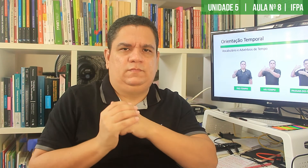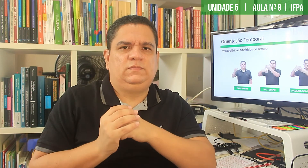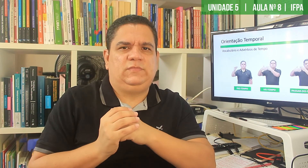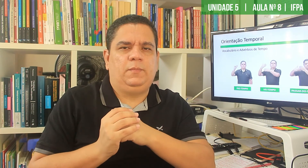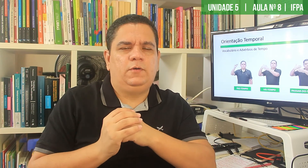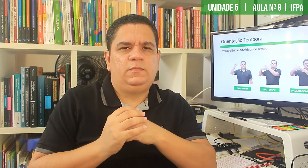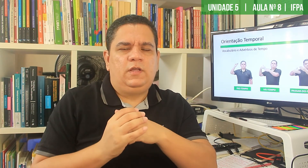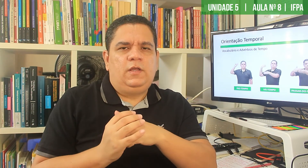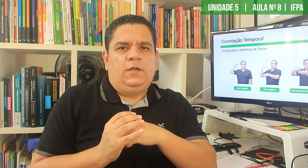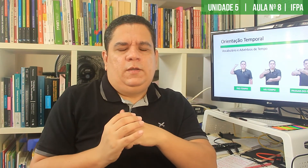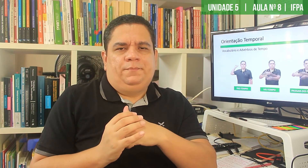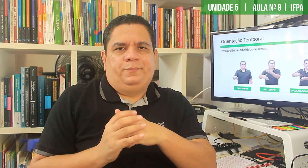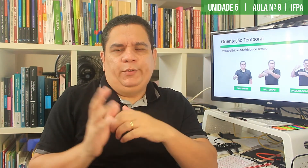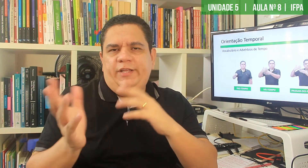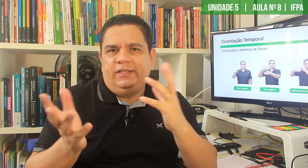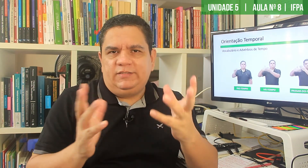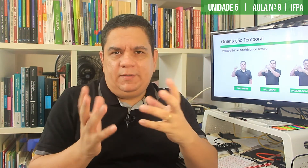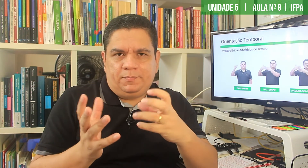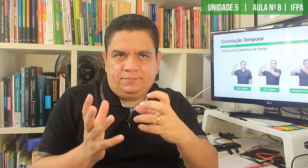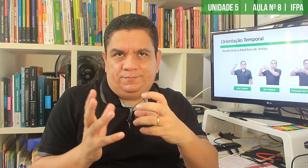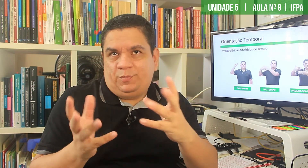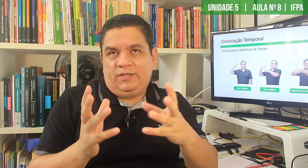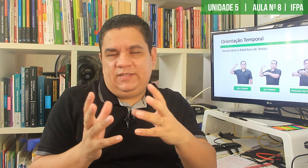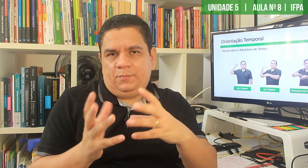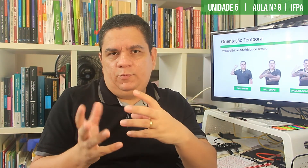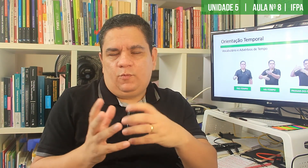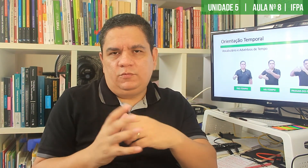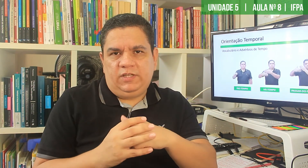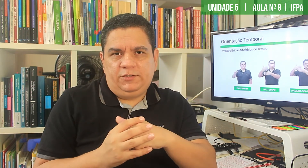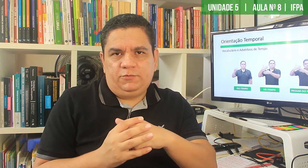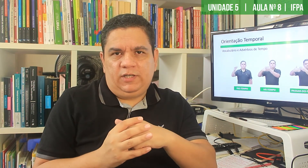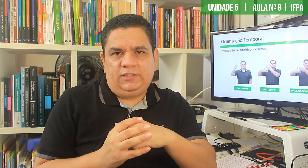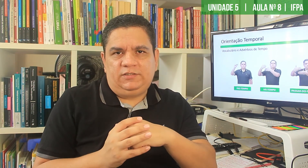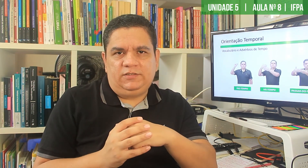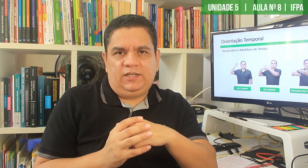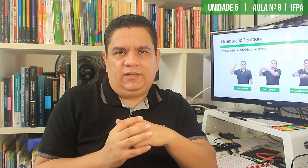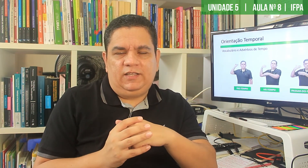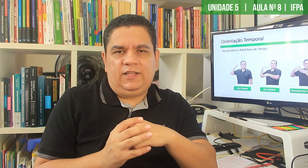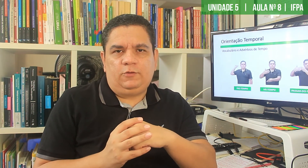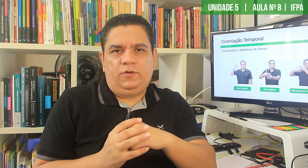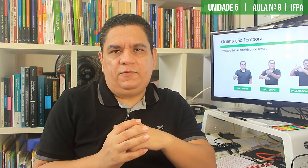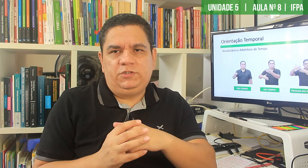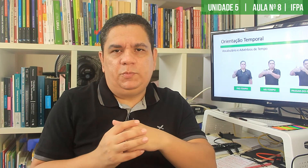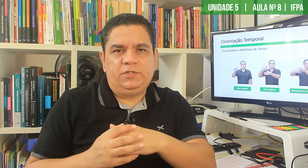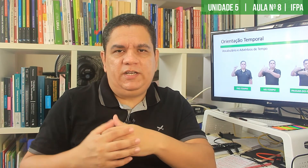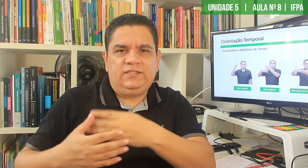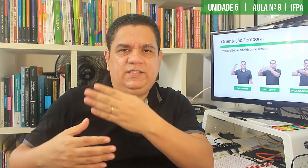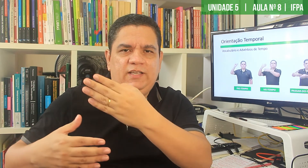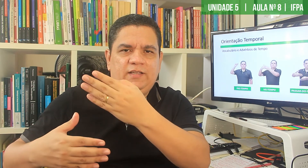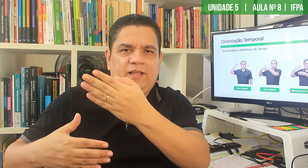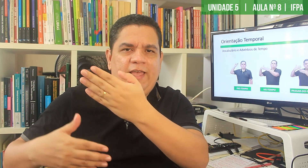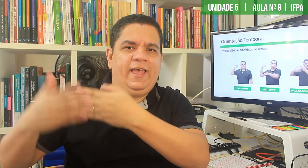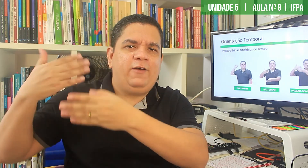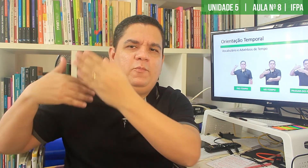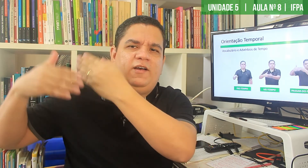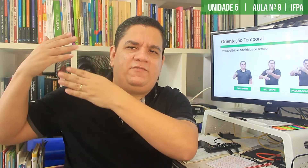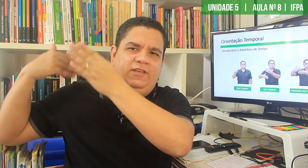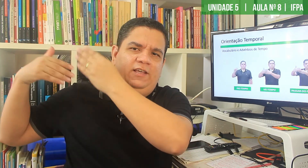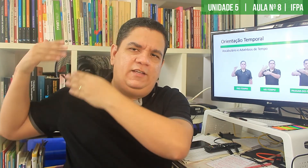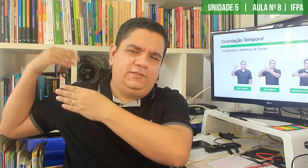Tá bom? Poderia dizer, por exemplo, no contexto da literatura infantil, eu poderia dizer era uma vez,